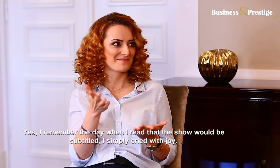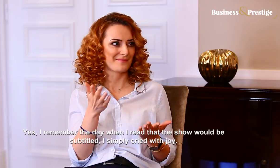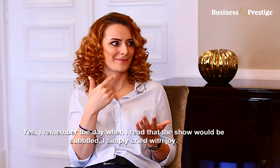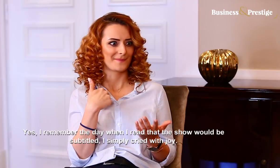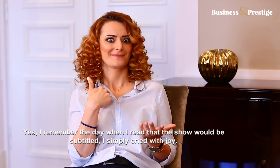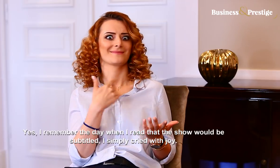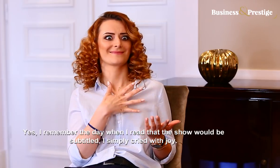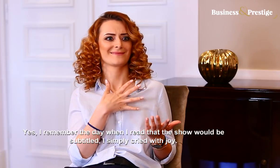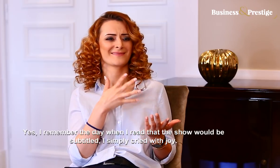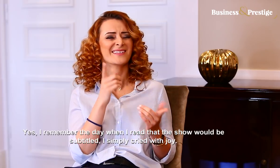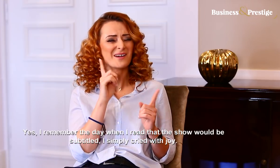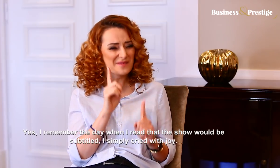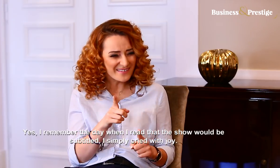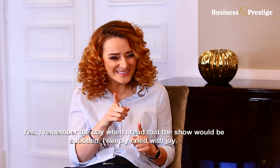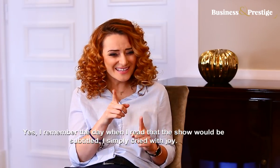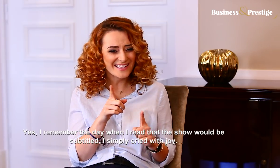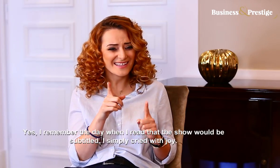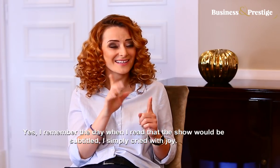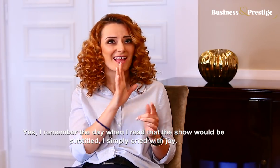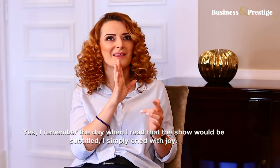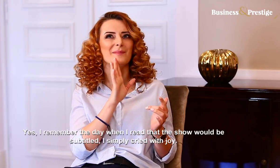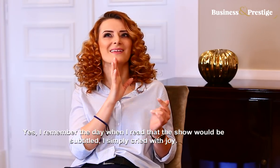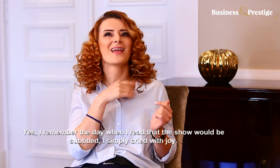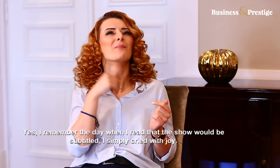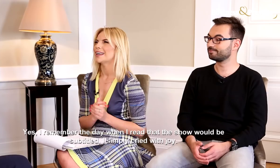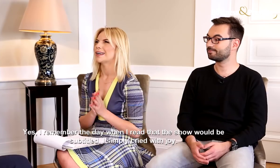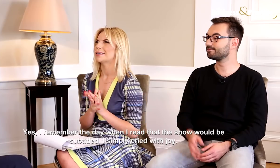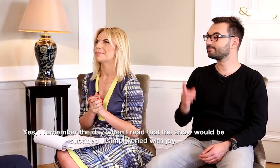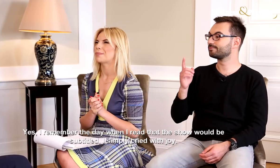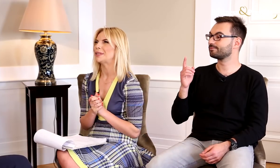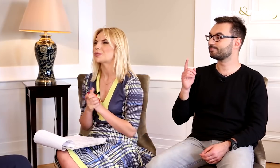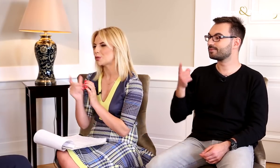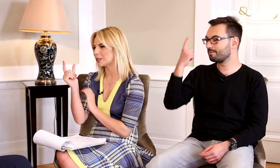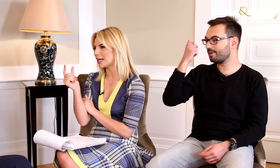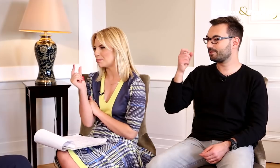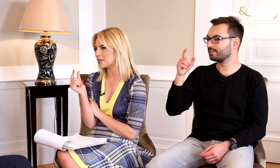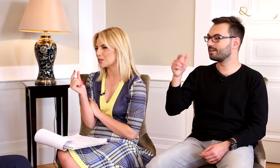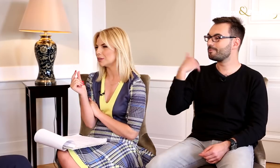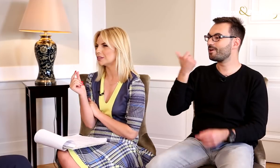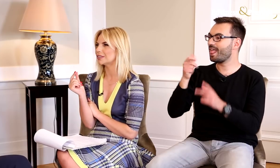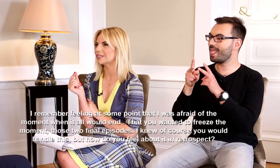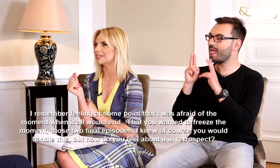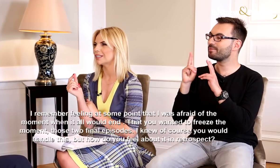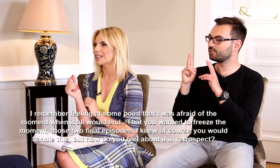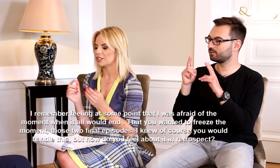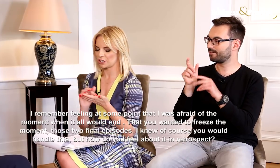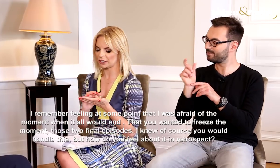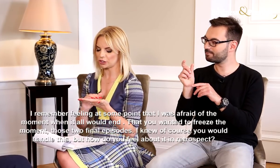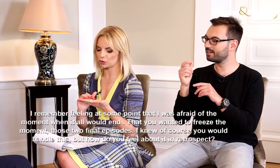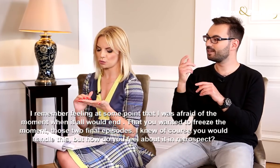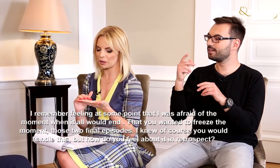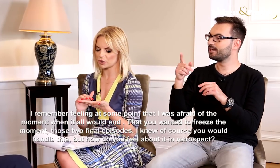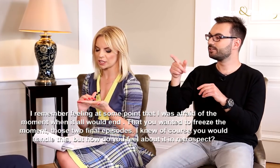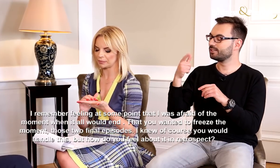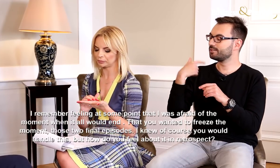wiadomość, że będą napisy, po prostu się popłakałam. Pamiętam, że miałam taki epizod, że